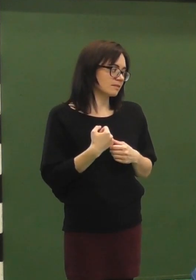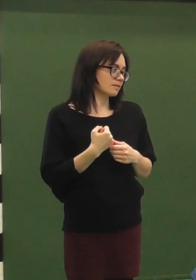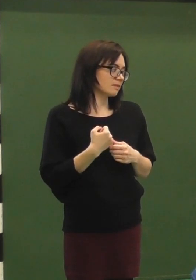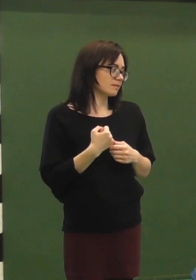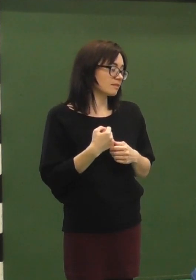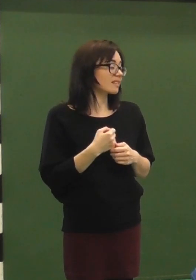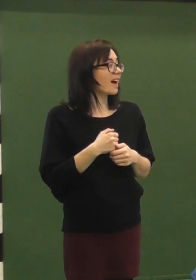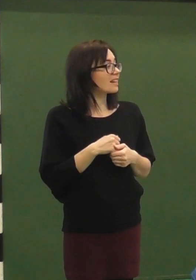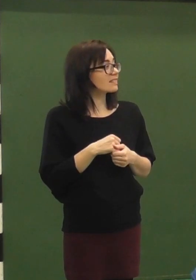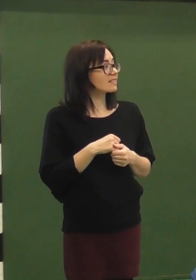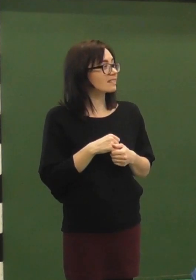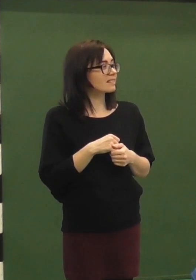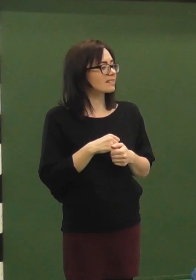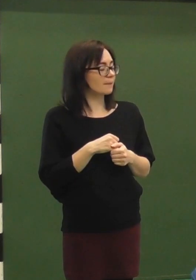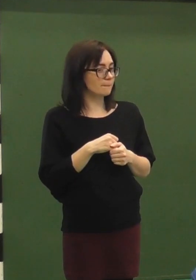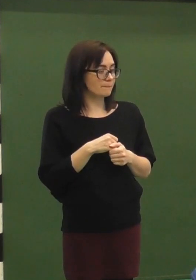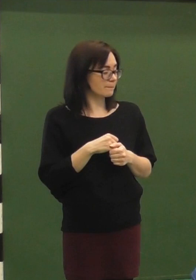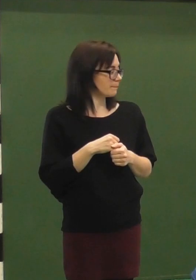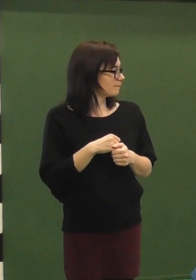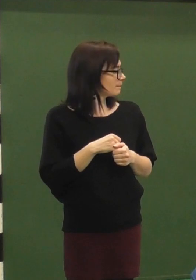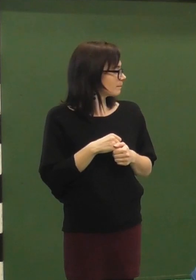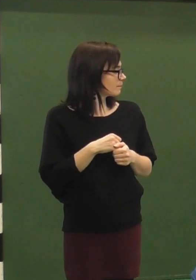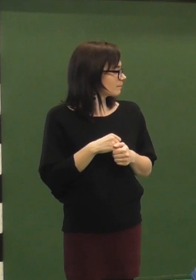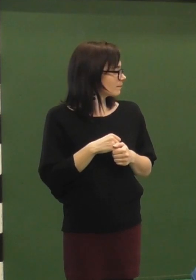Hát az első,